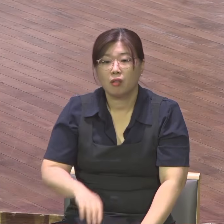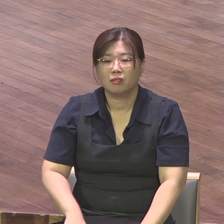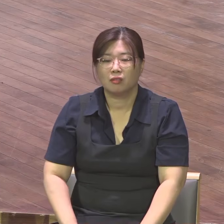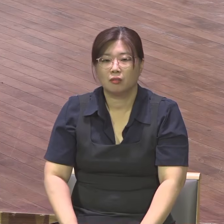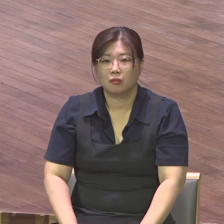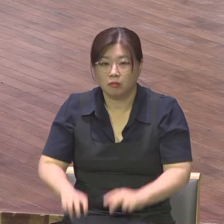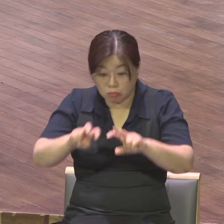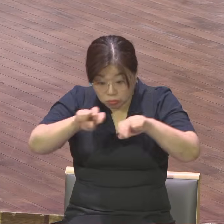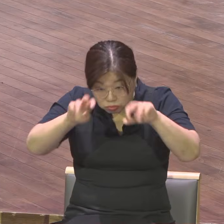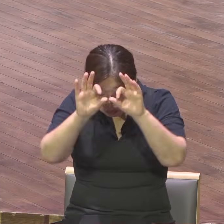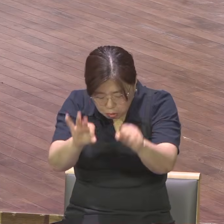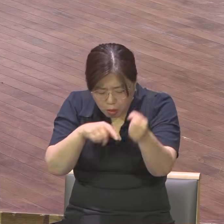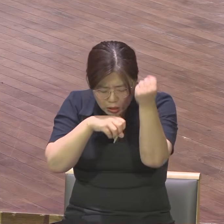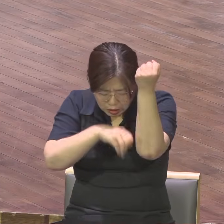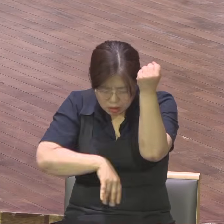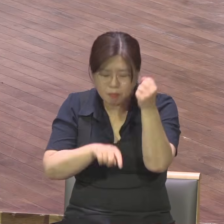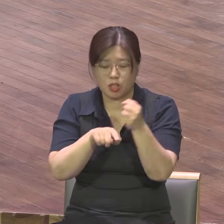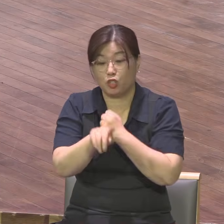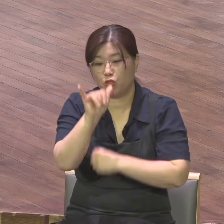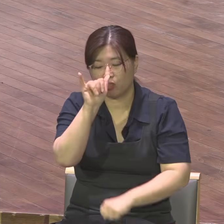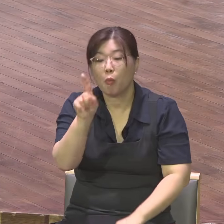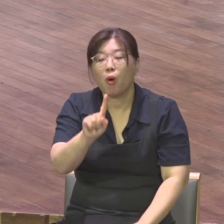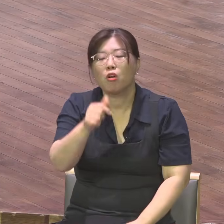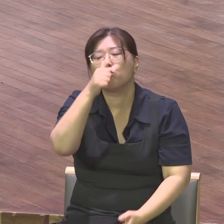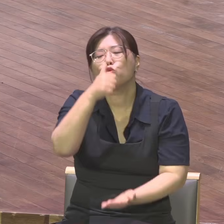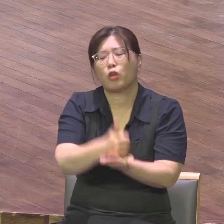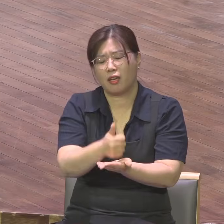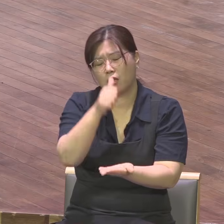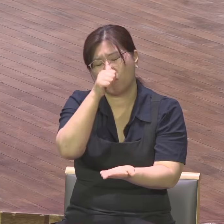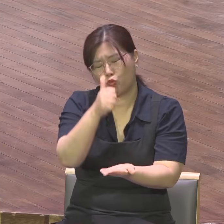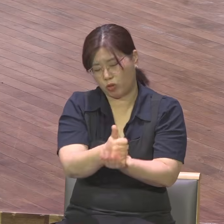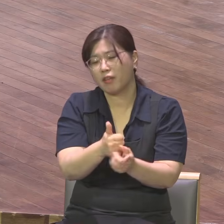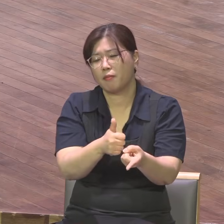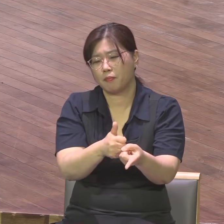그것이 바로 뭐요? 죄 때문입니다. 죄 때문.